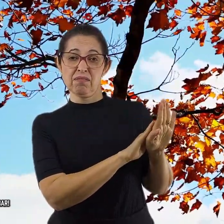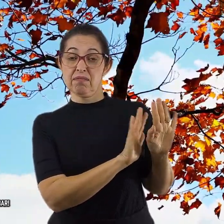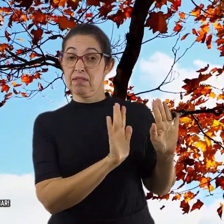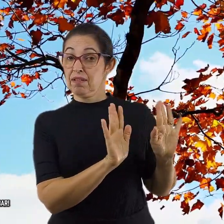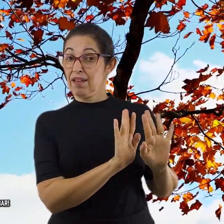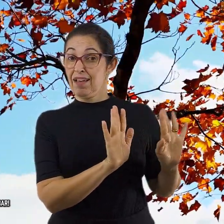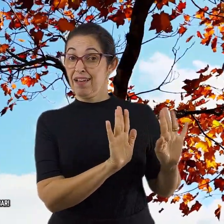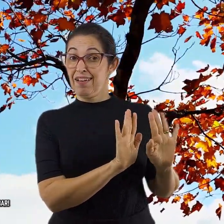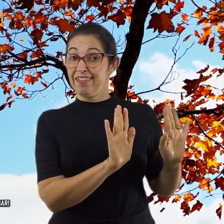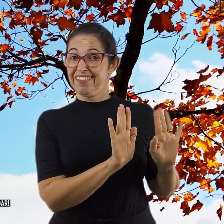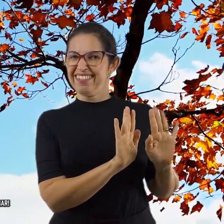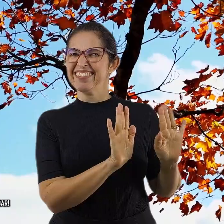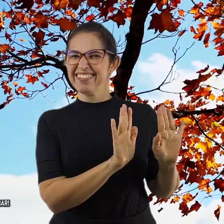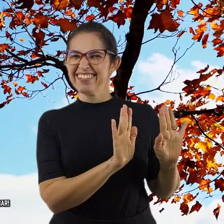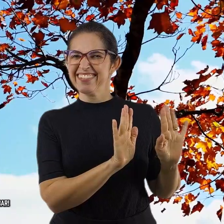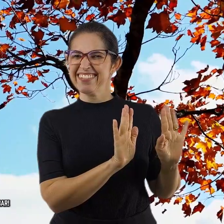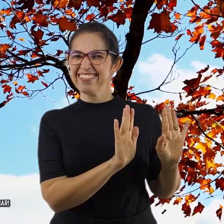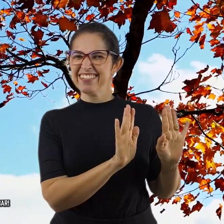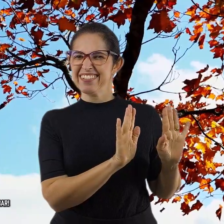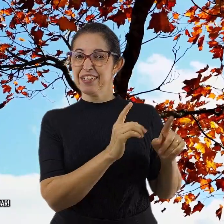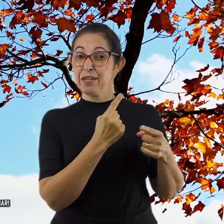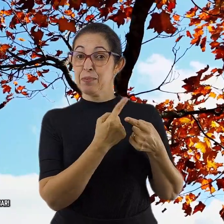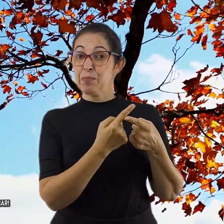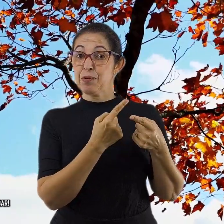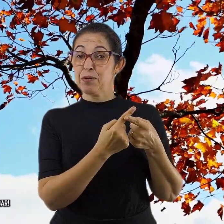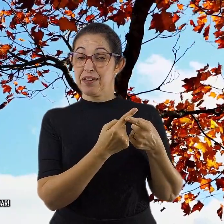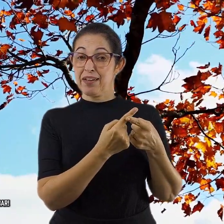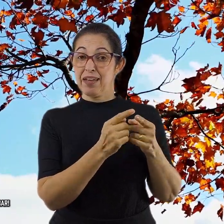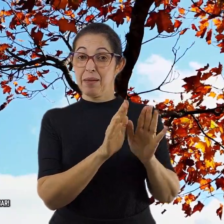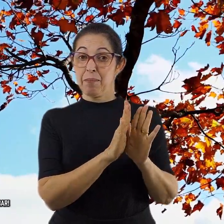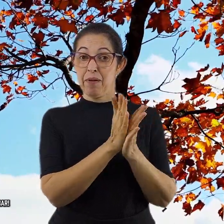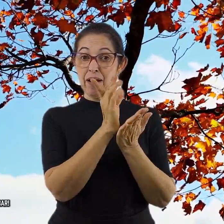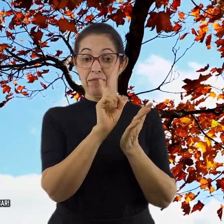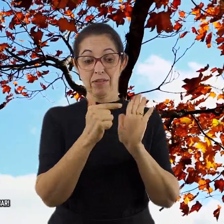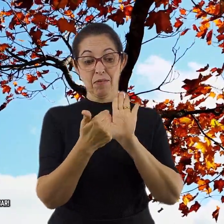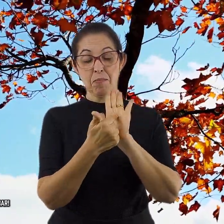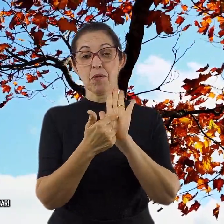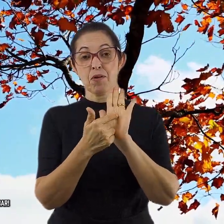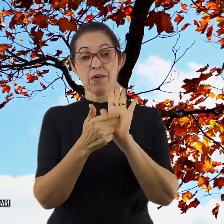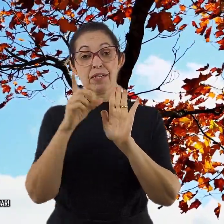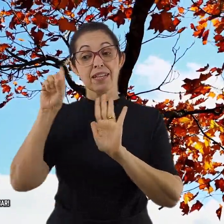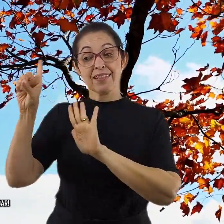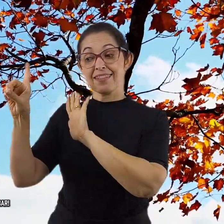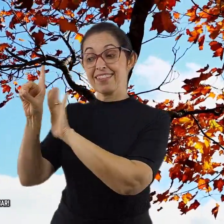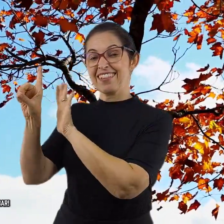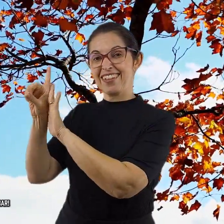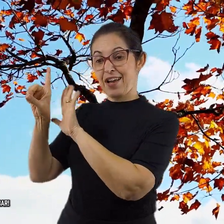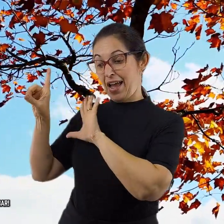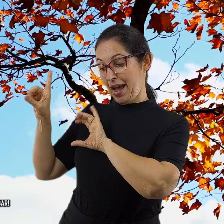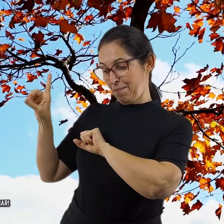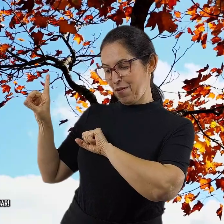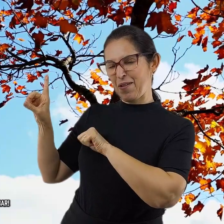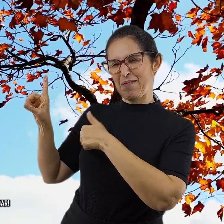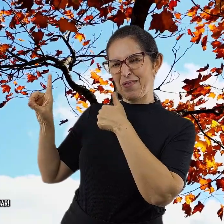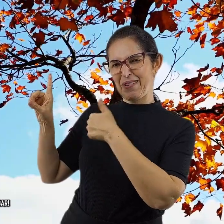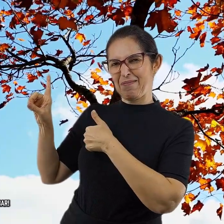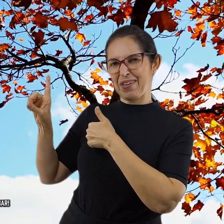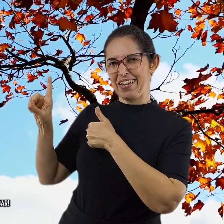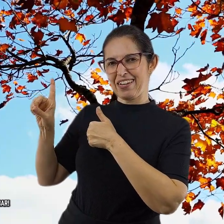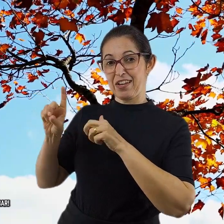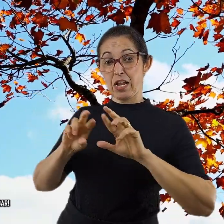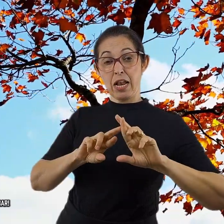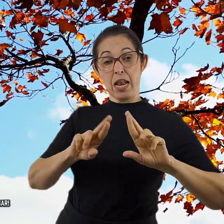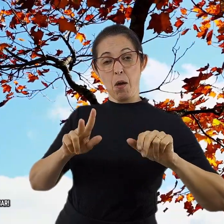Senhor que o Senhor nos amou primeiro. Não foi Pedro que